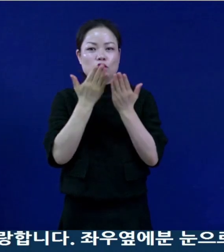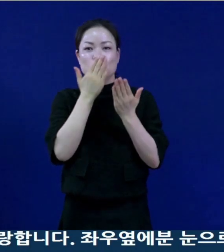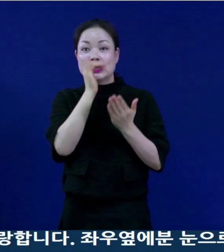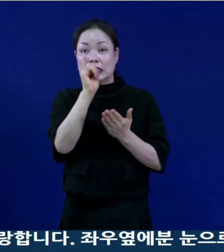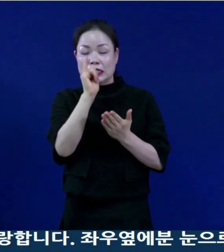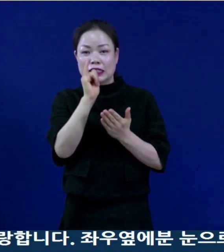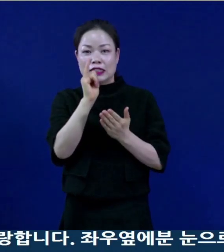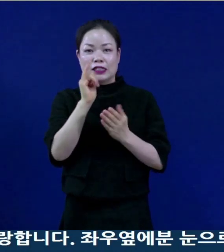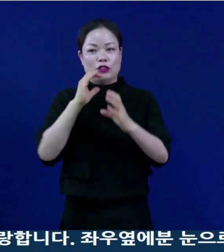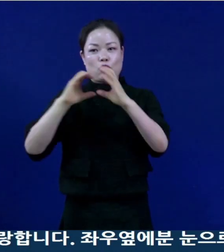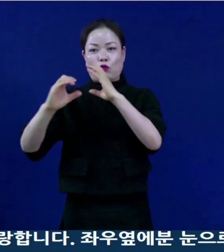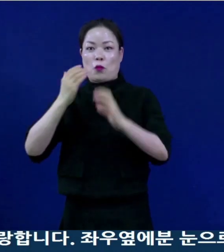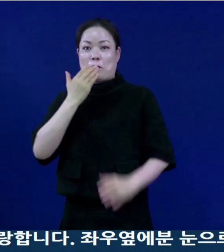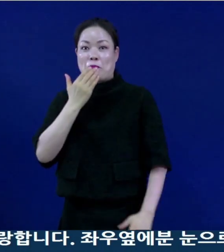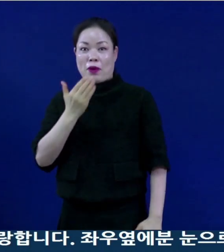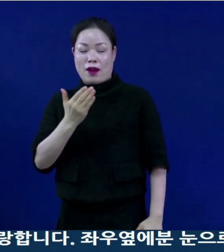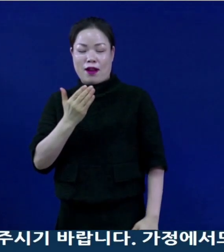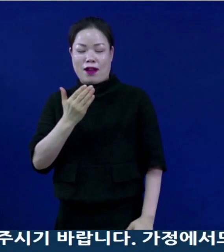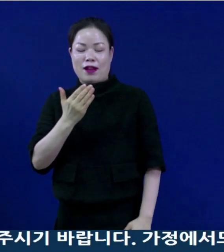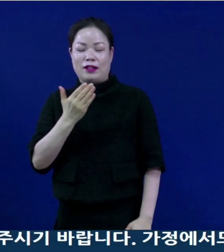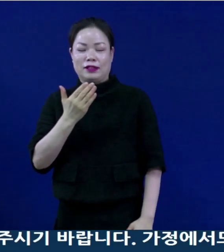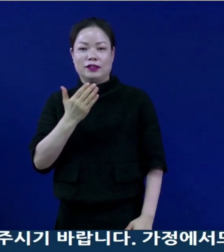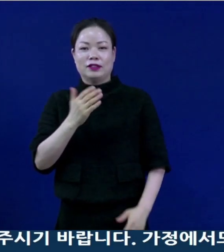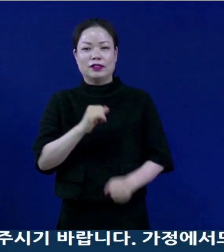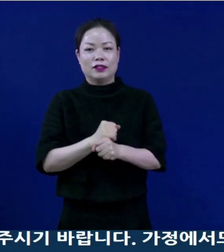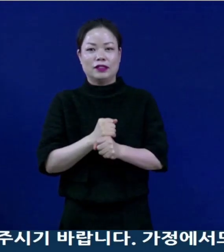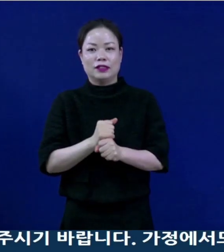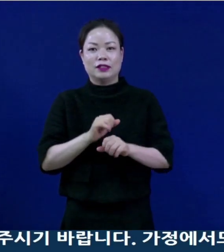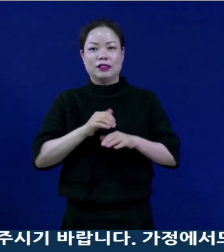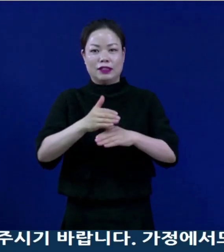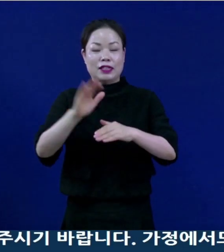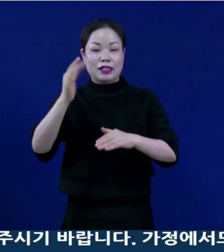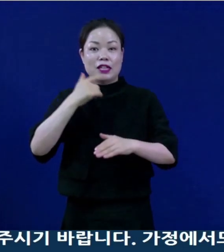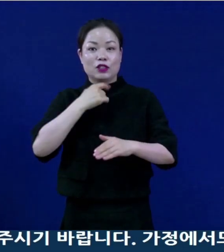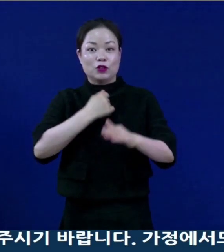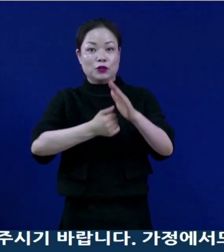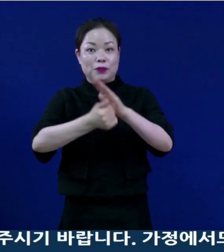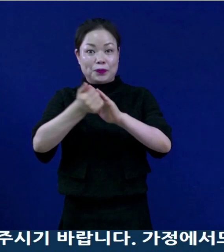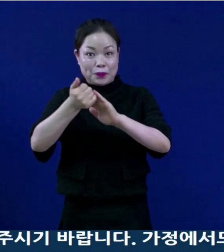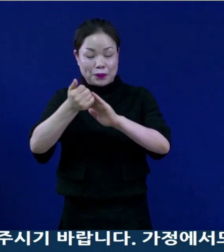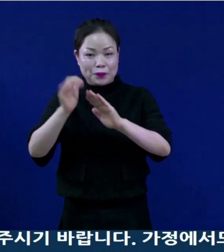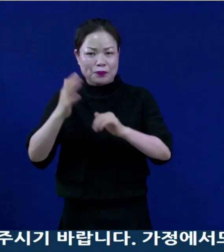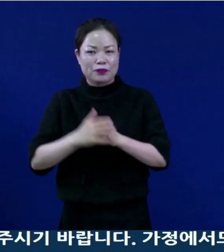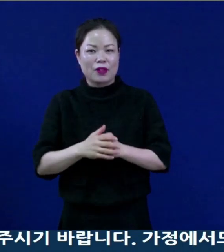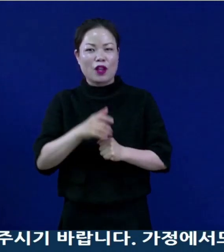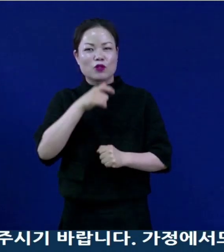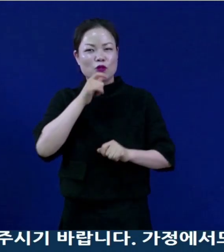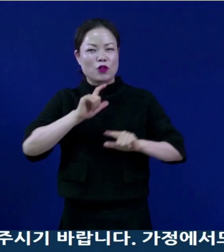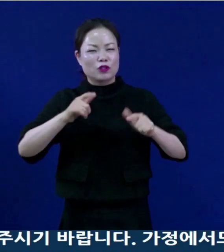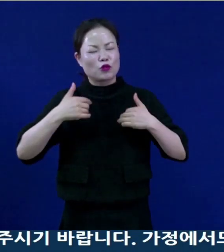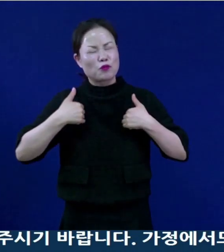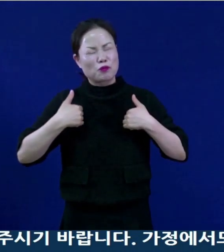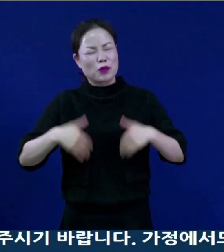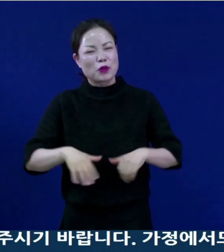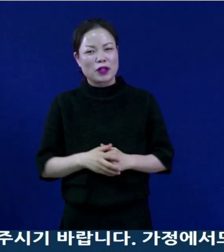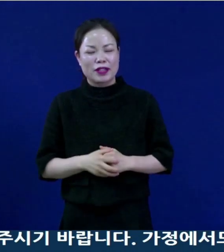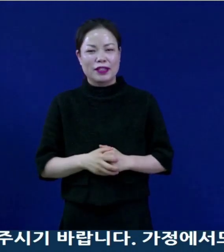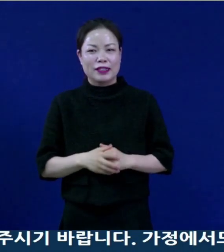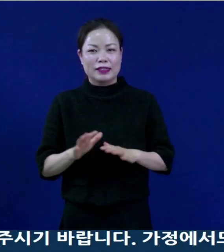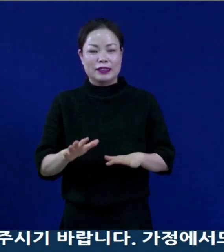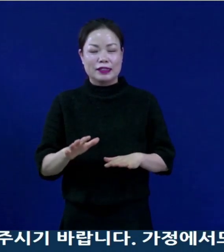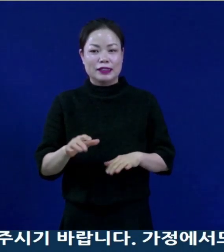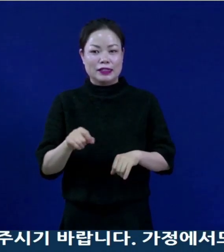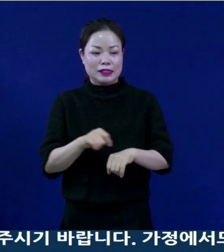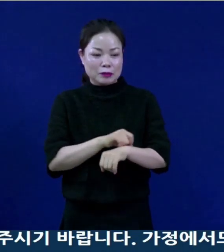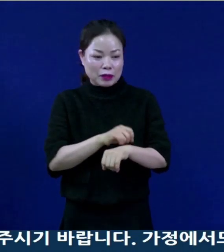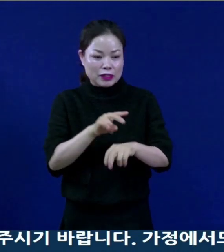소통하는 아름다운 시간 진행되기를 주 안에서 소망합니다. 수요일쯤 되면 좀 피곤하시죠? 특별히 이 자리에